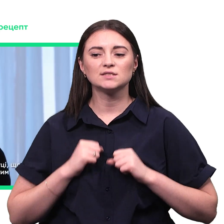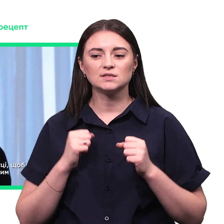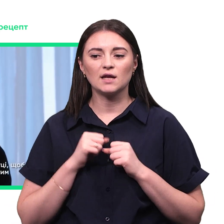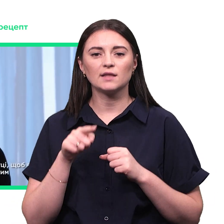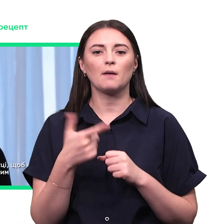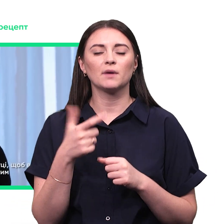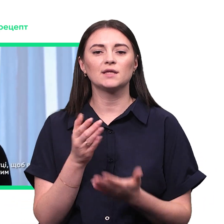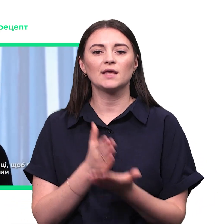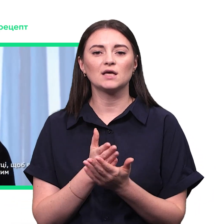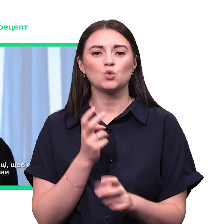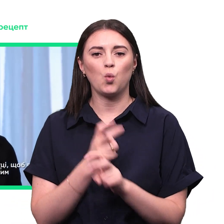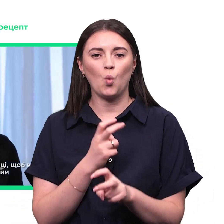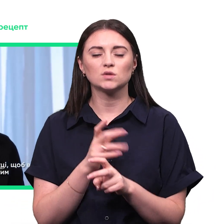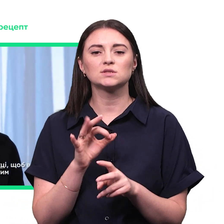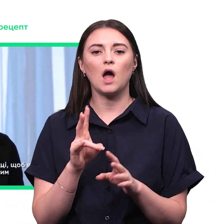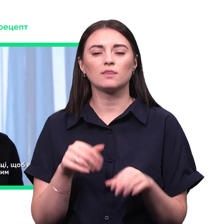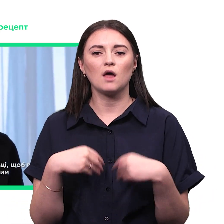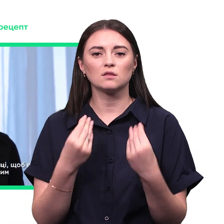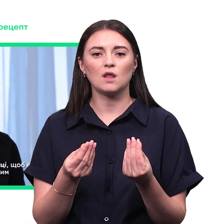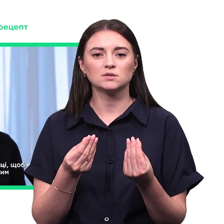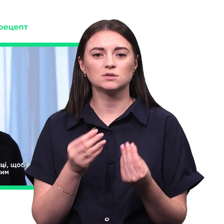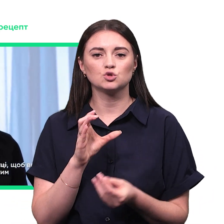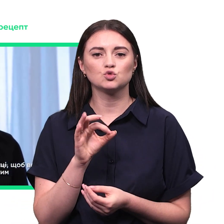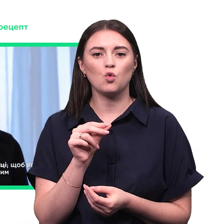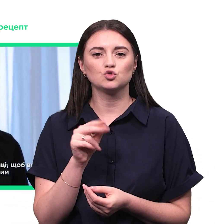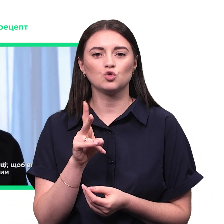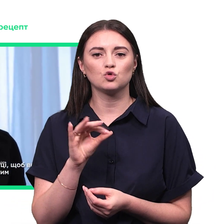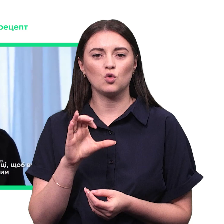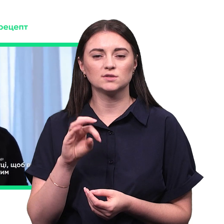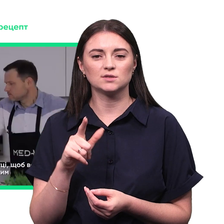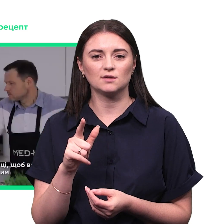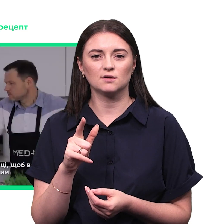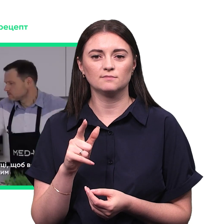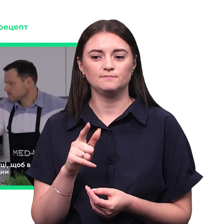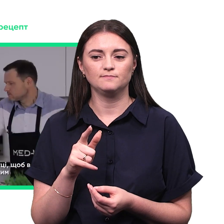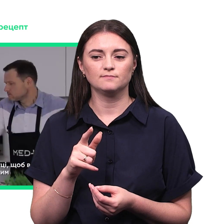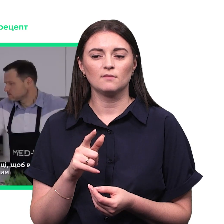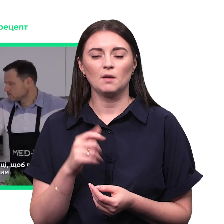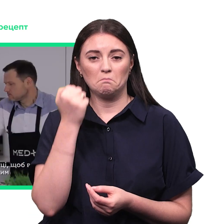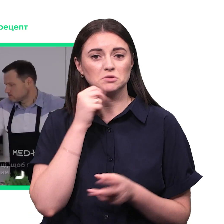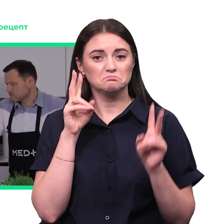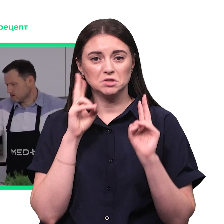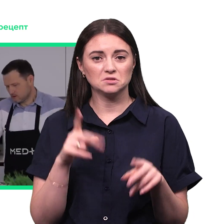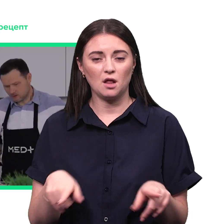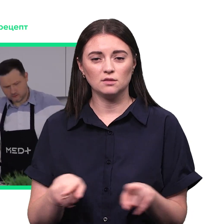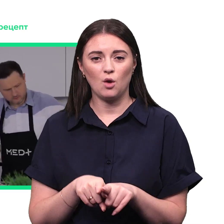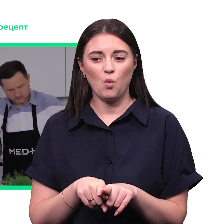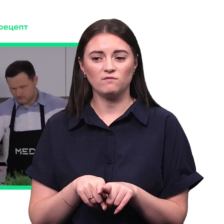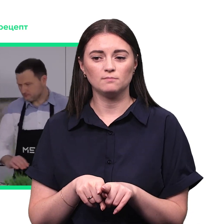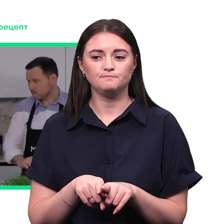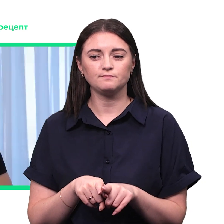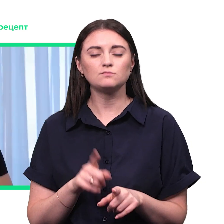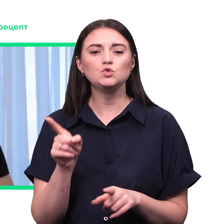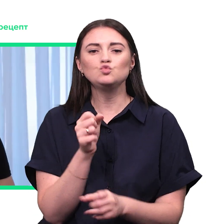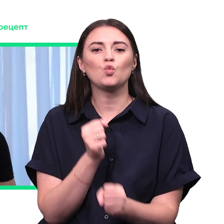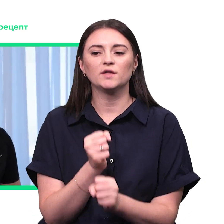есть кость. Она даст ту сочность продукту дополнительно. Спасибо, не знал такого. Хорошо. Что